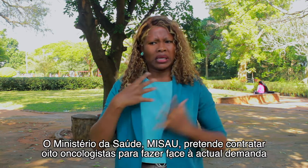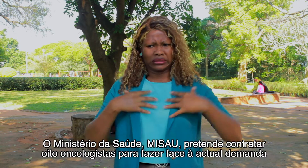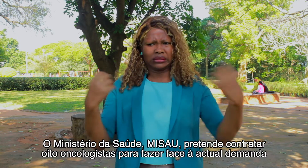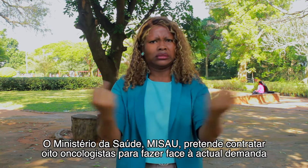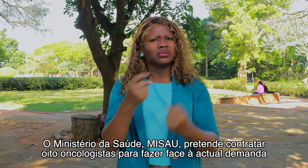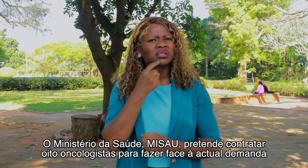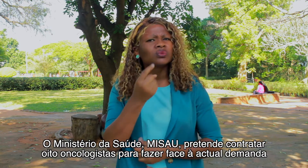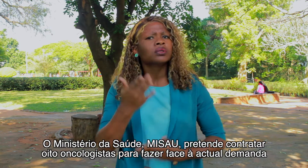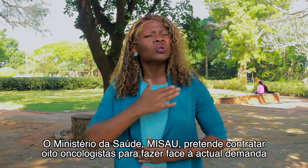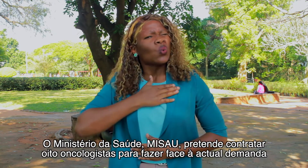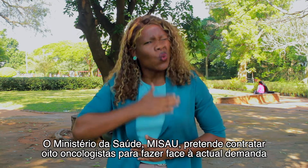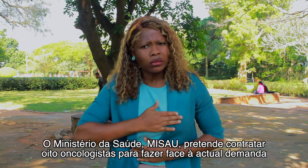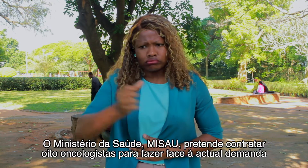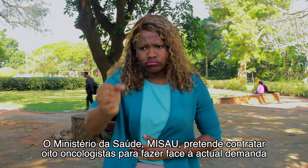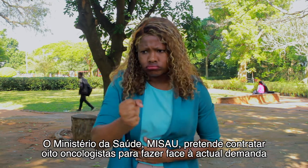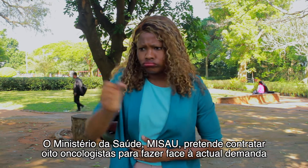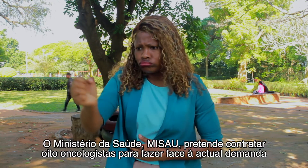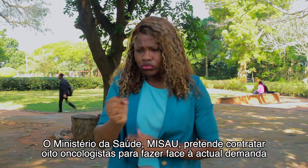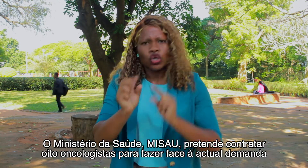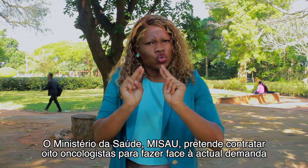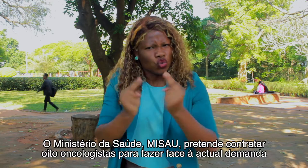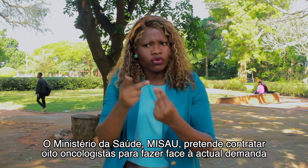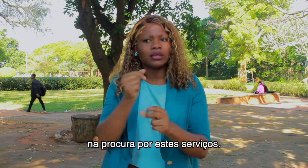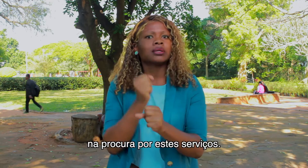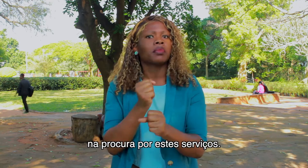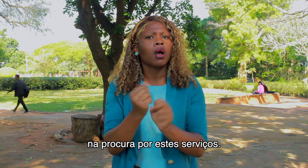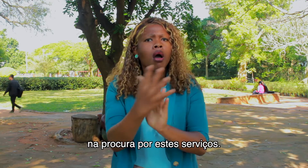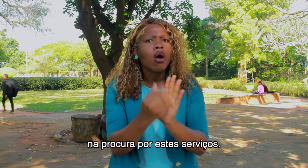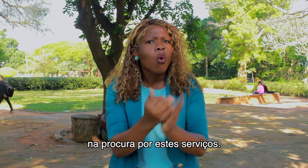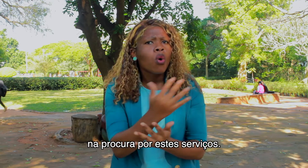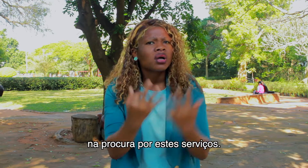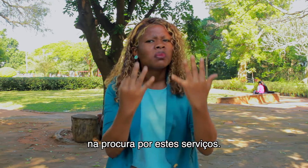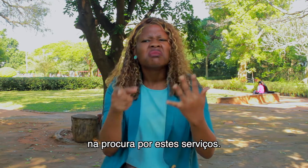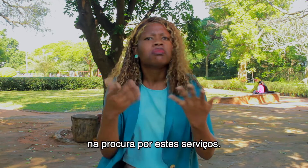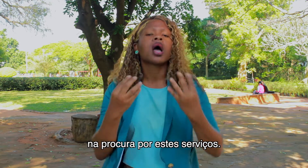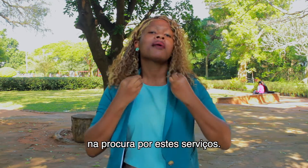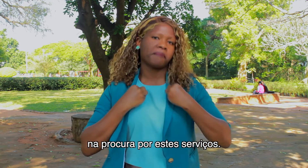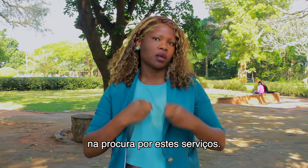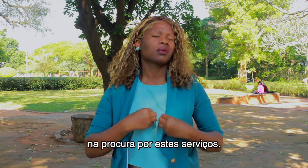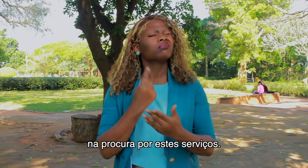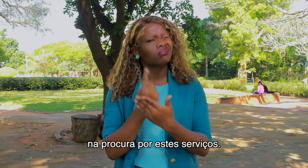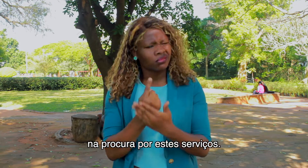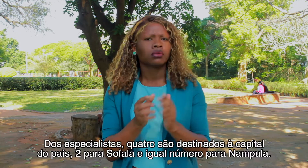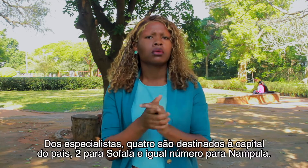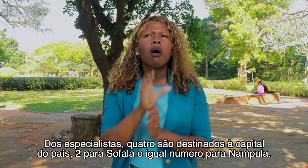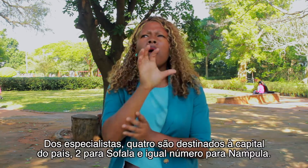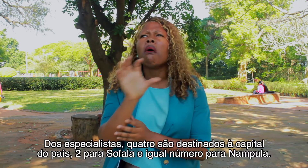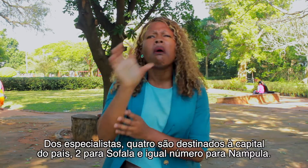pretende contratar 8 oncologistas para fazer face à atual demanda na procura por estes serviços. Dos